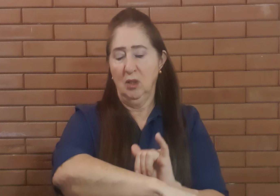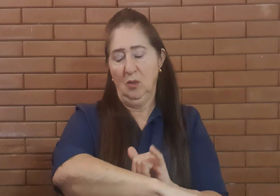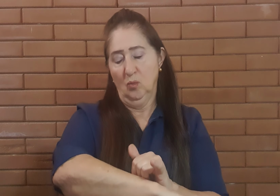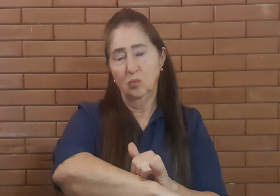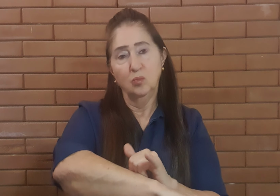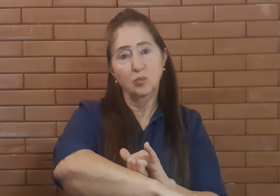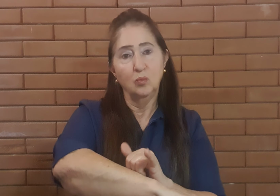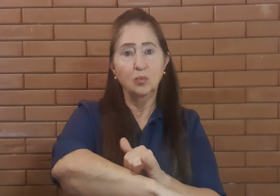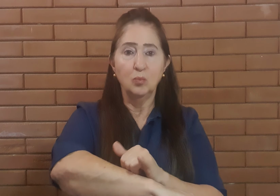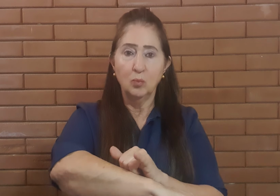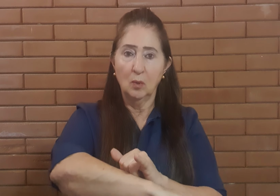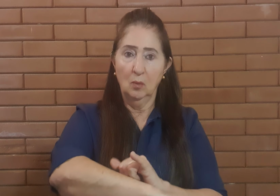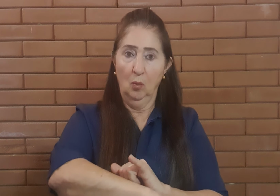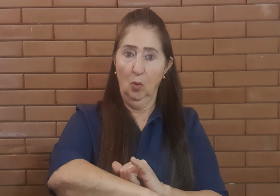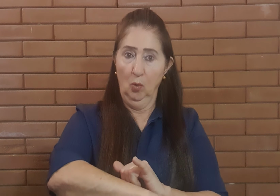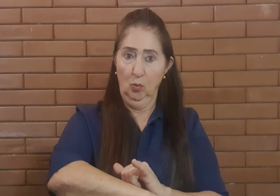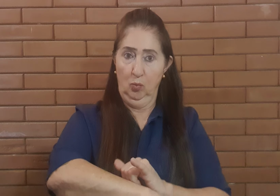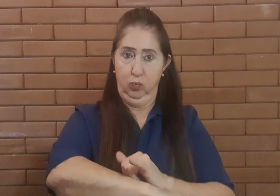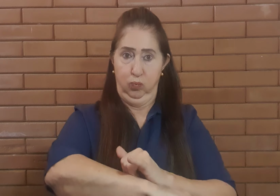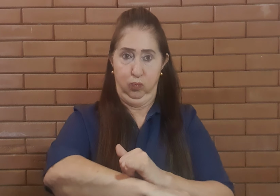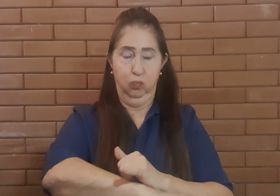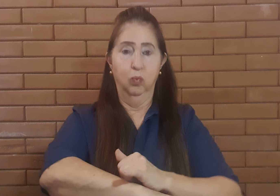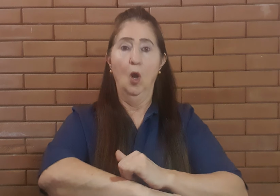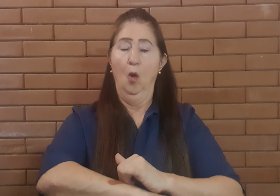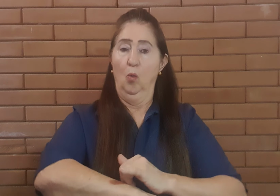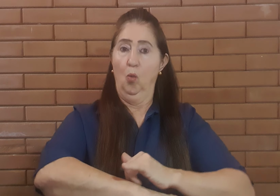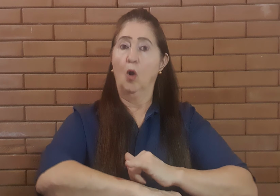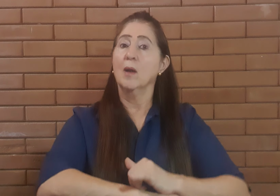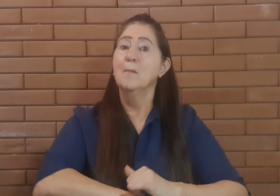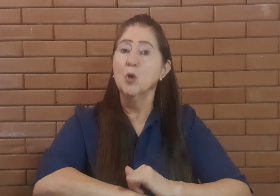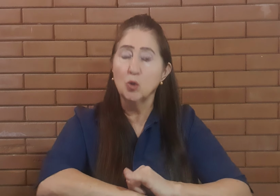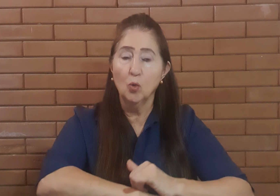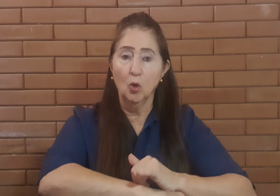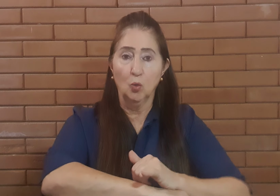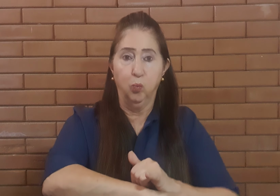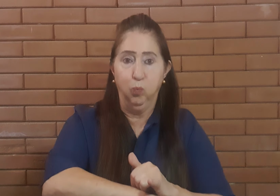gordinho, gordo, agora muito gordo.